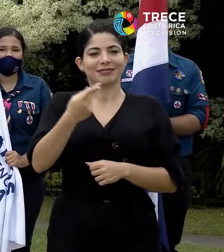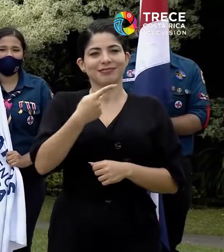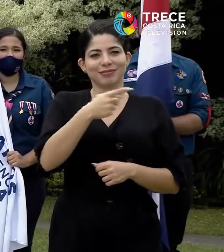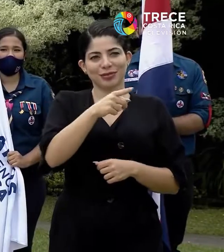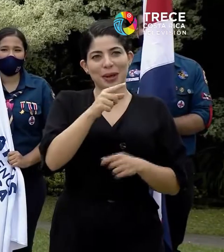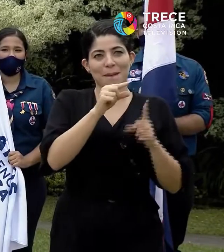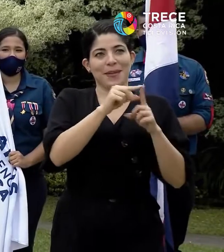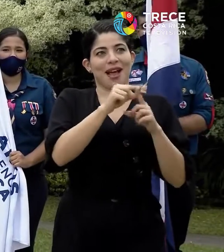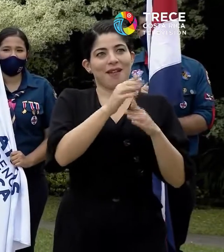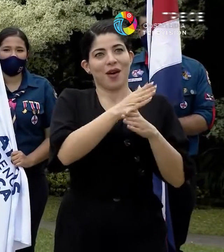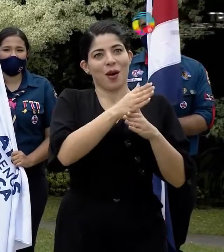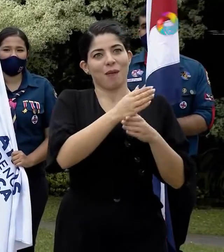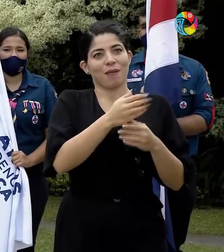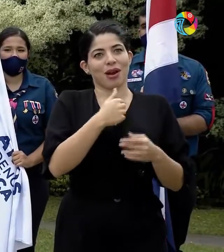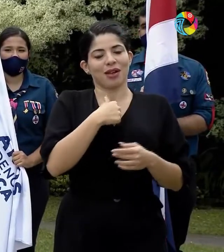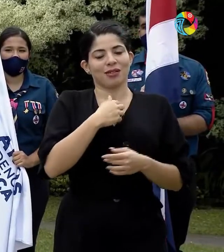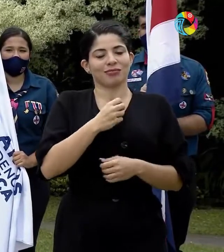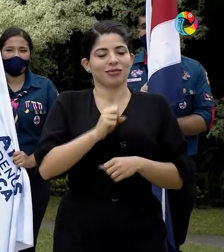ustedes.